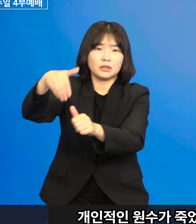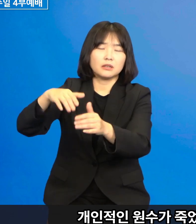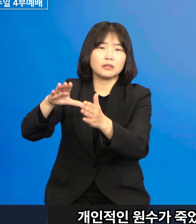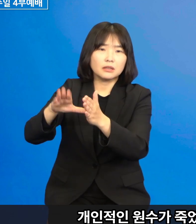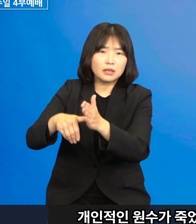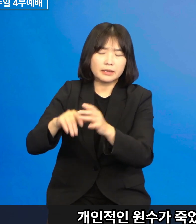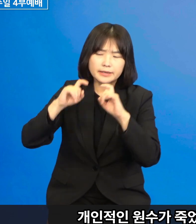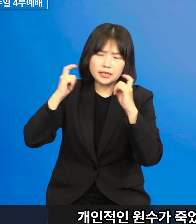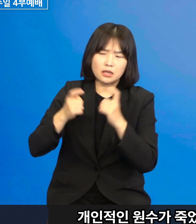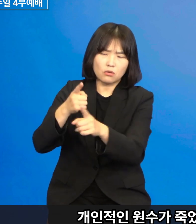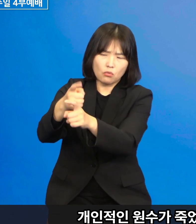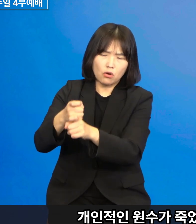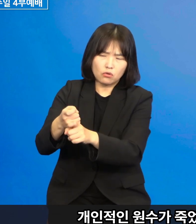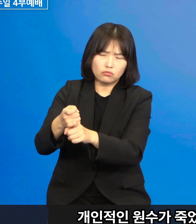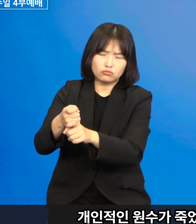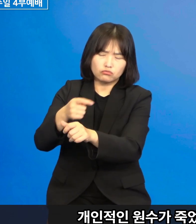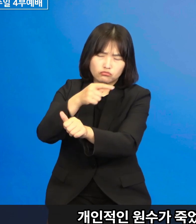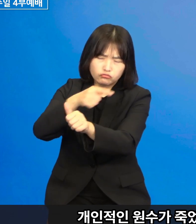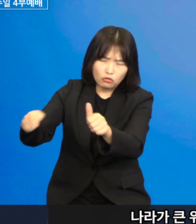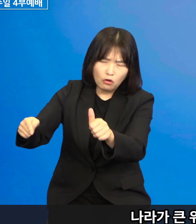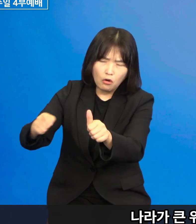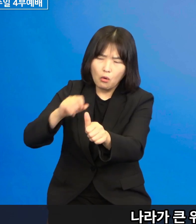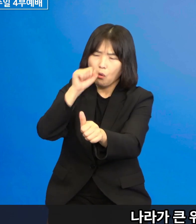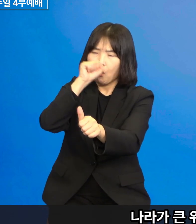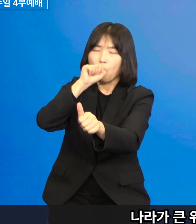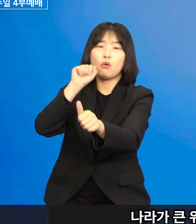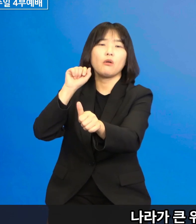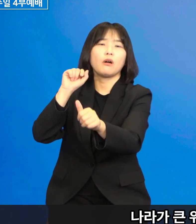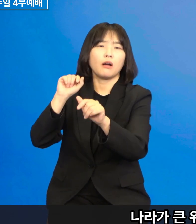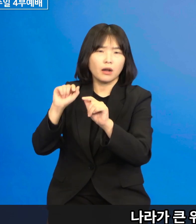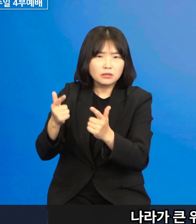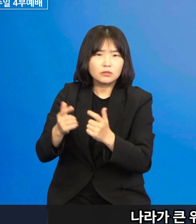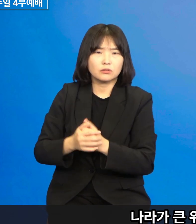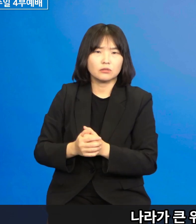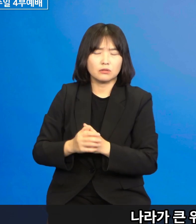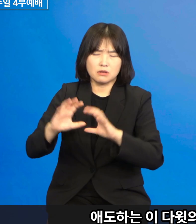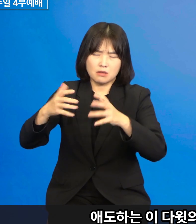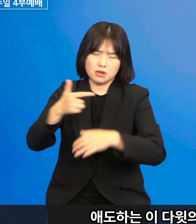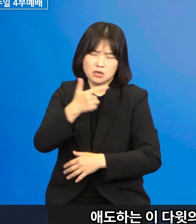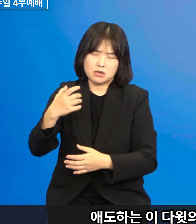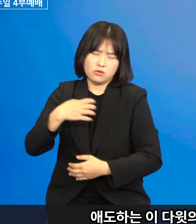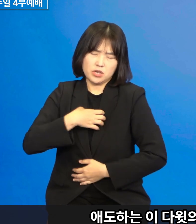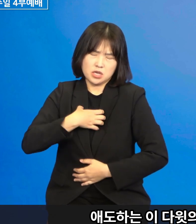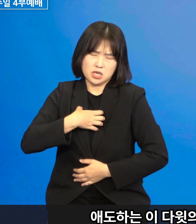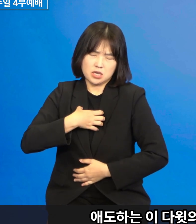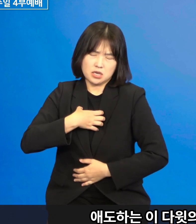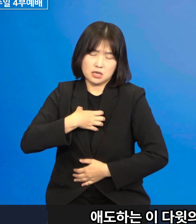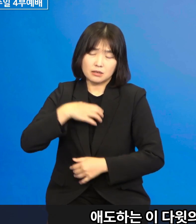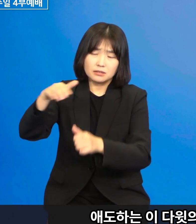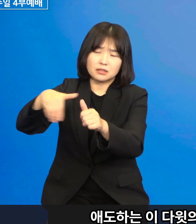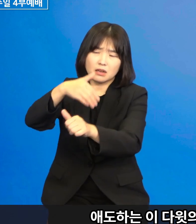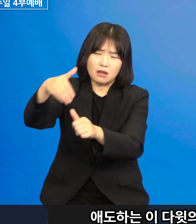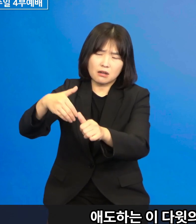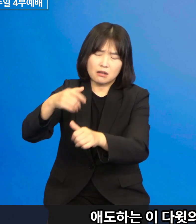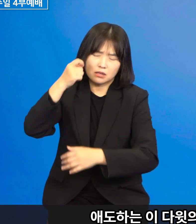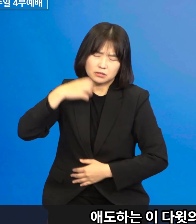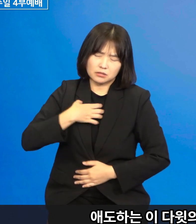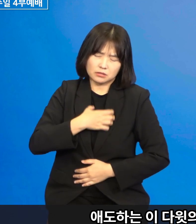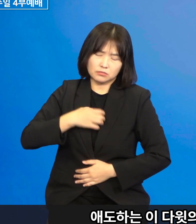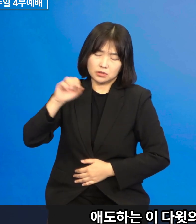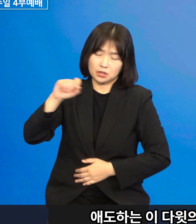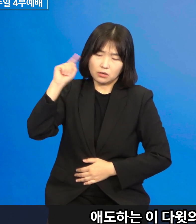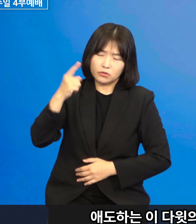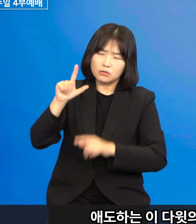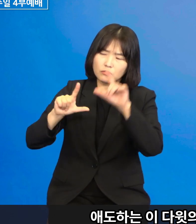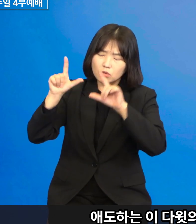개인적인 원수가 죽었다고 좋아하는 것이 아니라 나라가 큰 위기에 빠졌다라고 애도하는 이 다윗의 모습을 보셔야